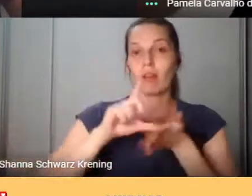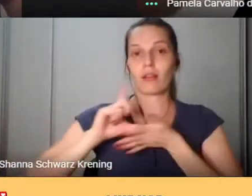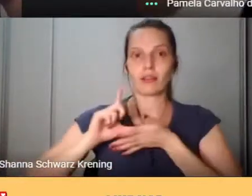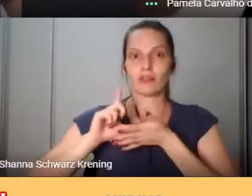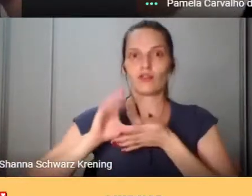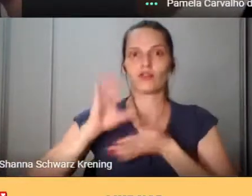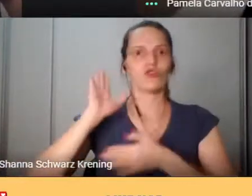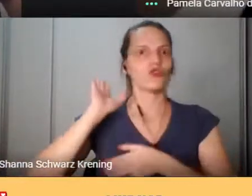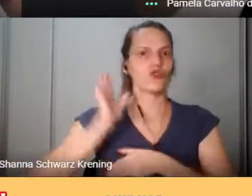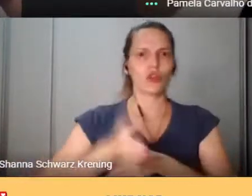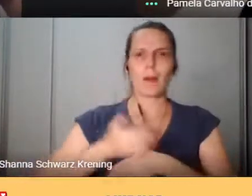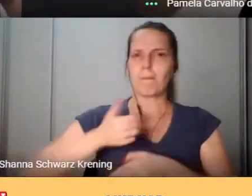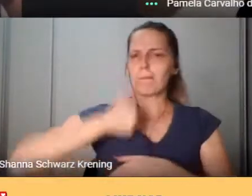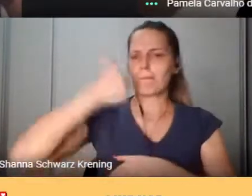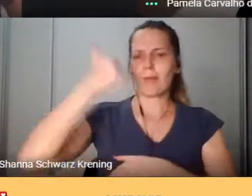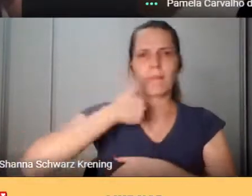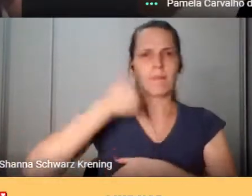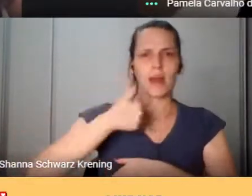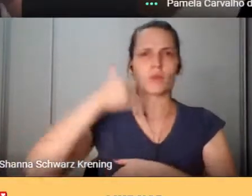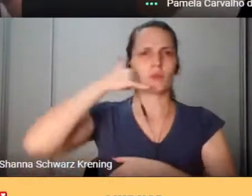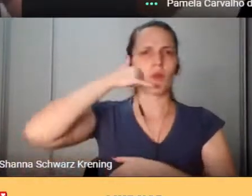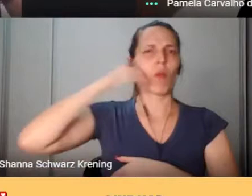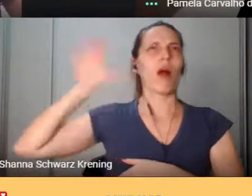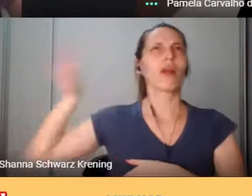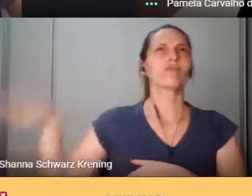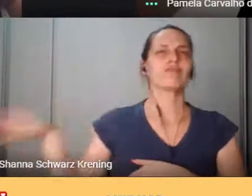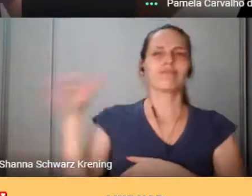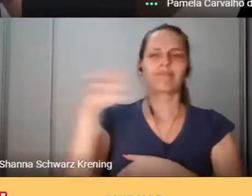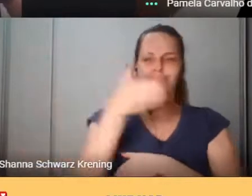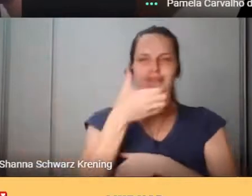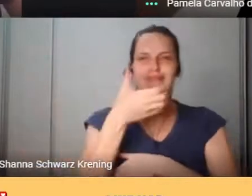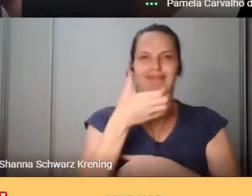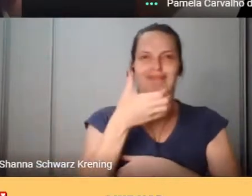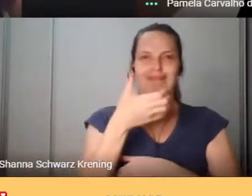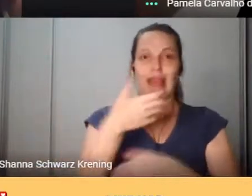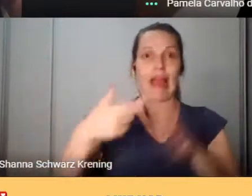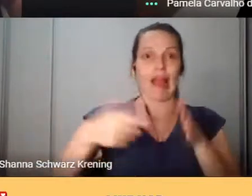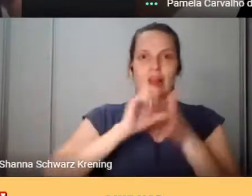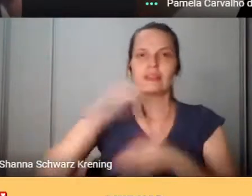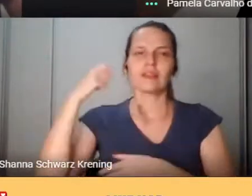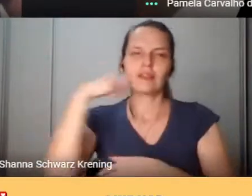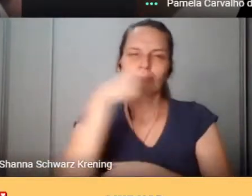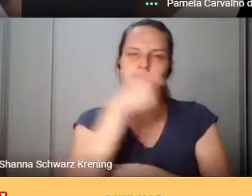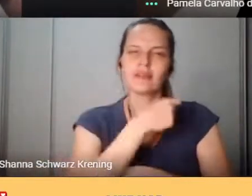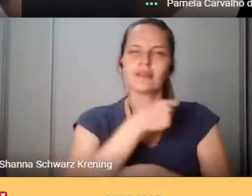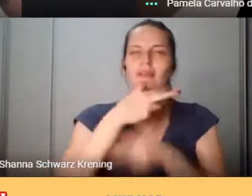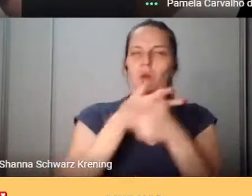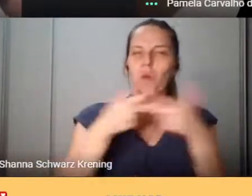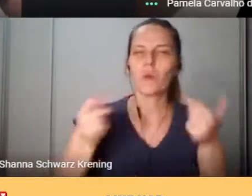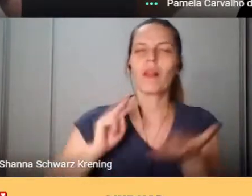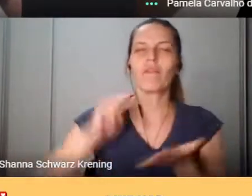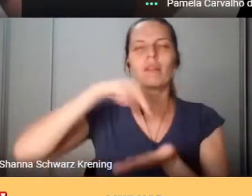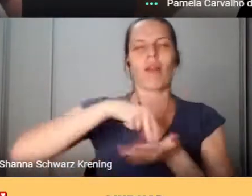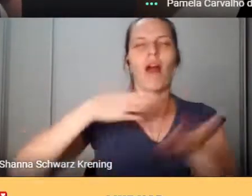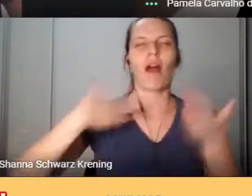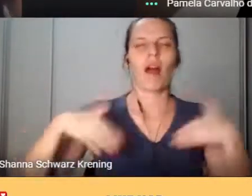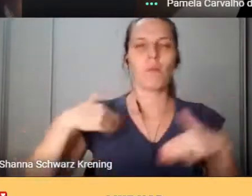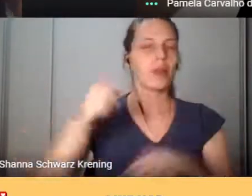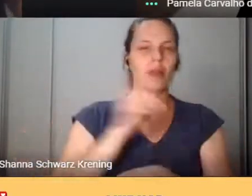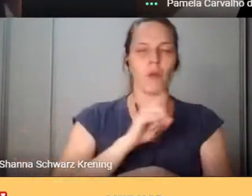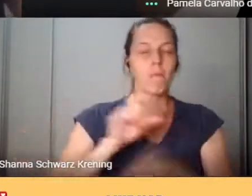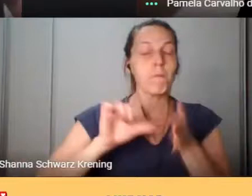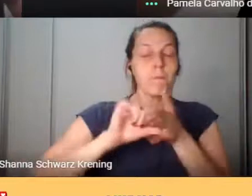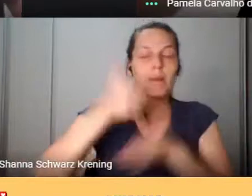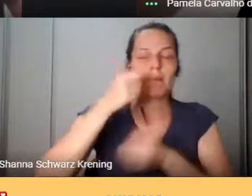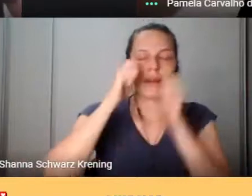pega o celular. Muitas vezes, antes de levantar da cama, de escovar os dentes, a gente lança a mão do celular para poder, então, ter acesso ao